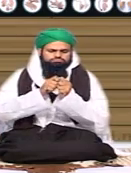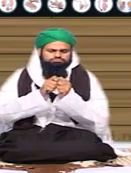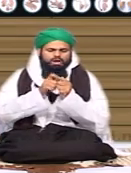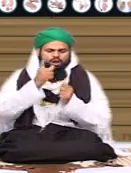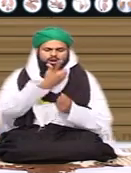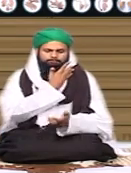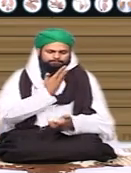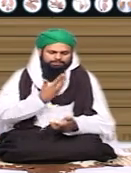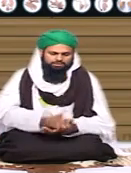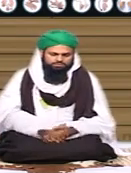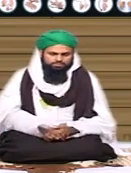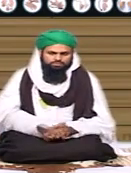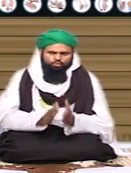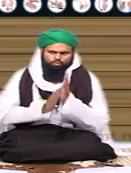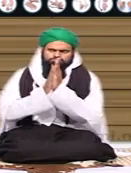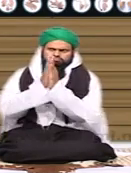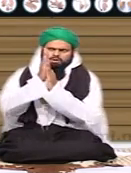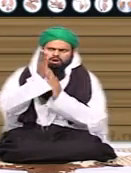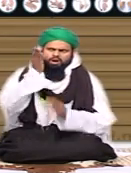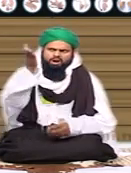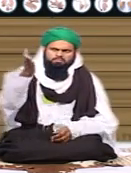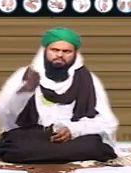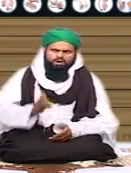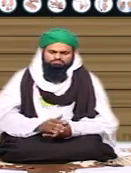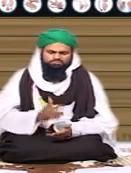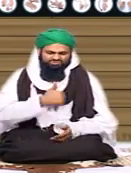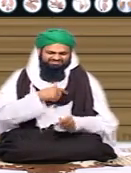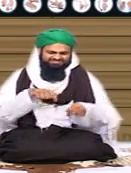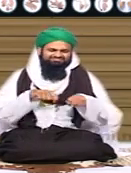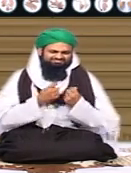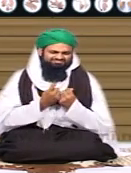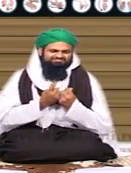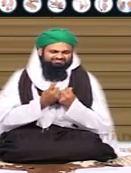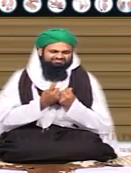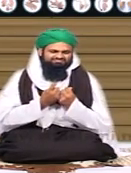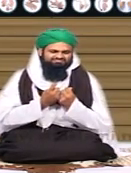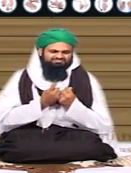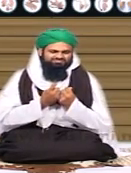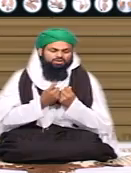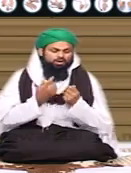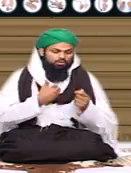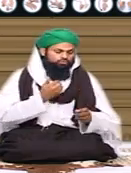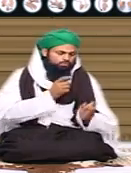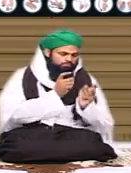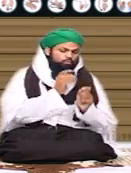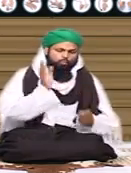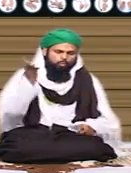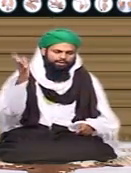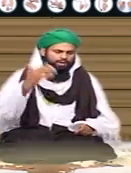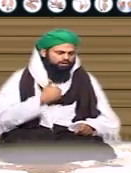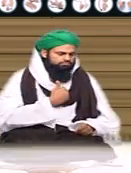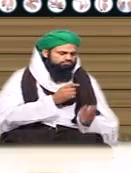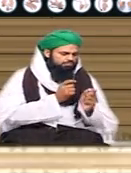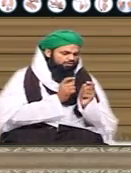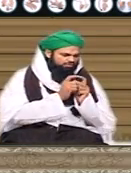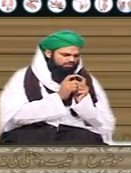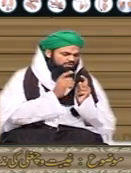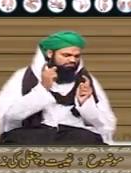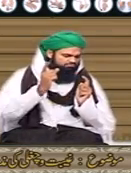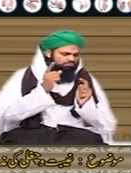اللہ نے بنایا. اچھا تو لمبے کو آپ کہہ دو لمبا، اس کا دل دکھے گا. پیچھے سے کہو جب بھی غیبت ہے کہ اس